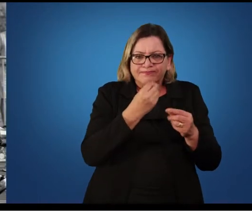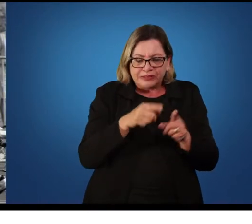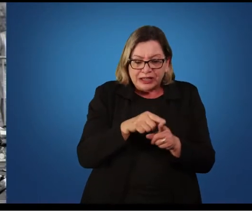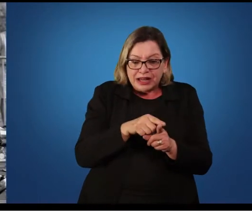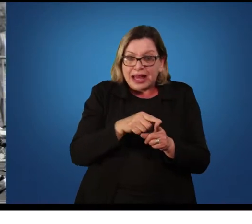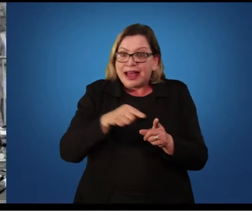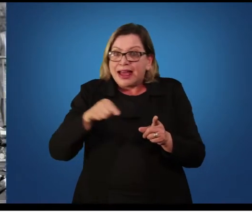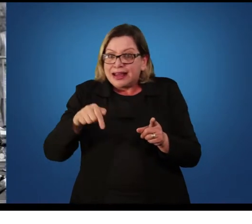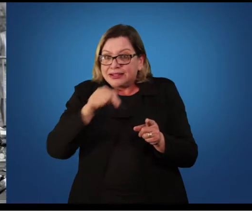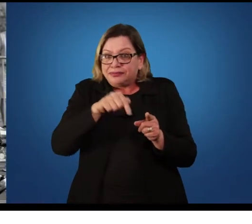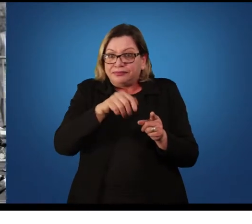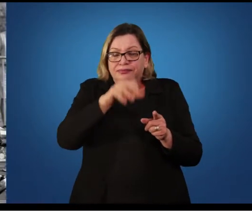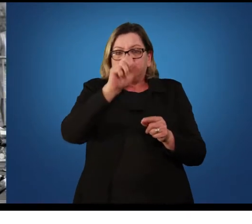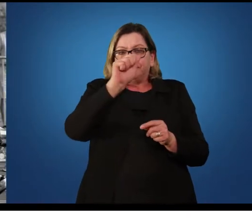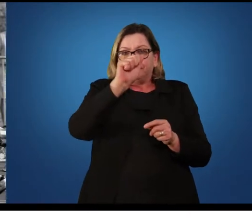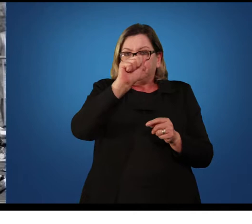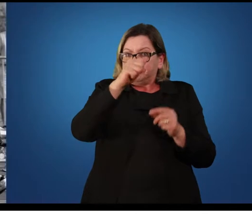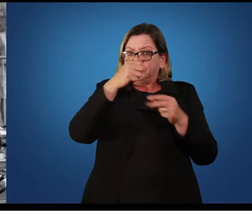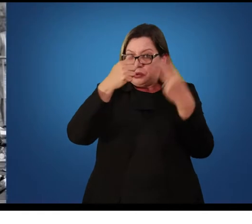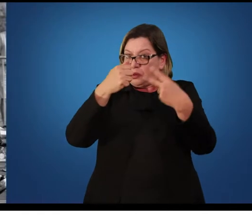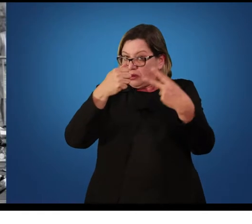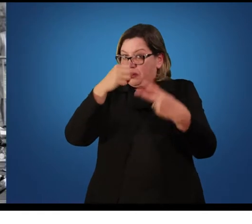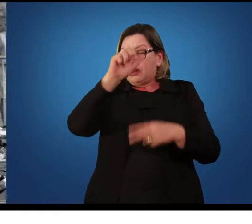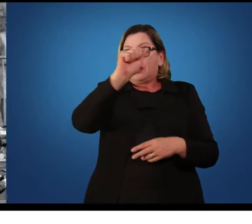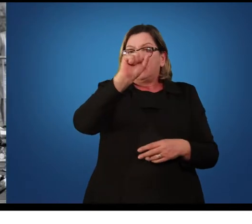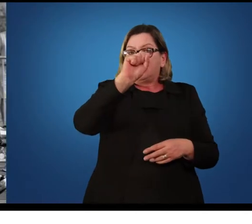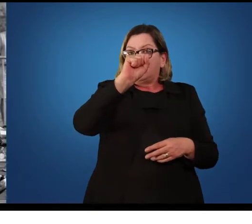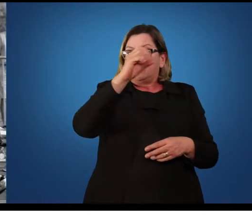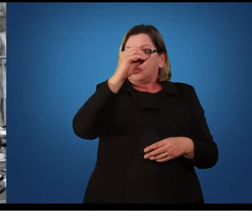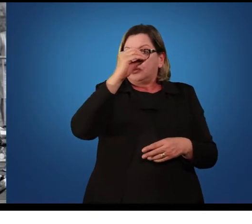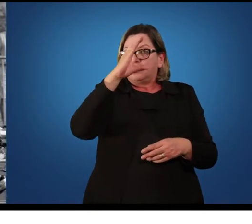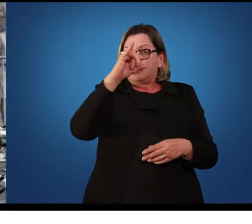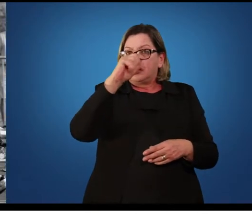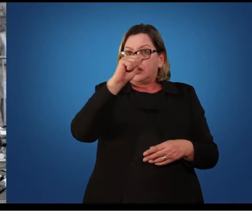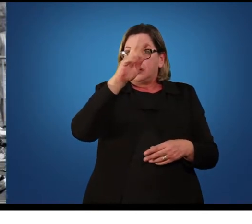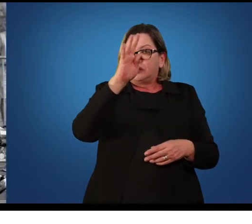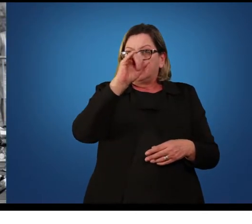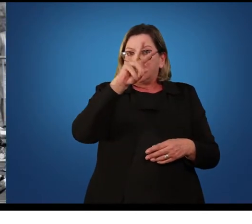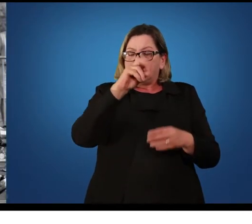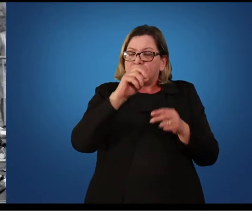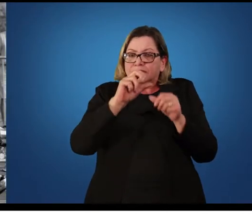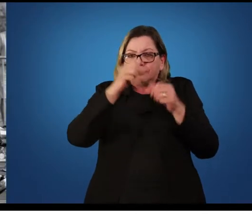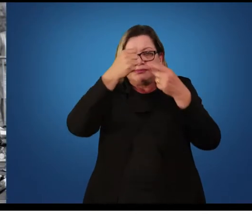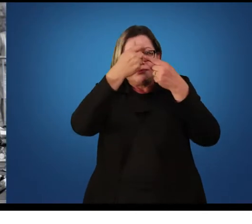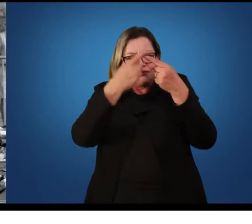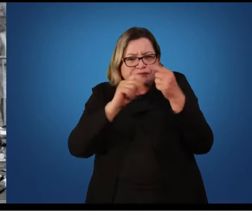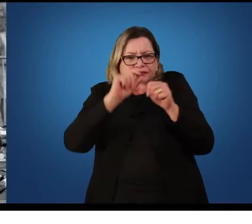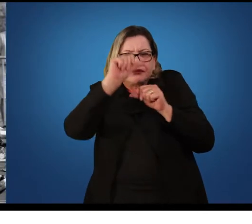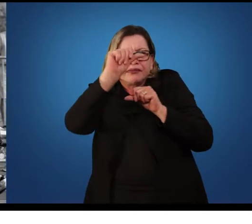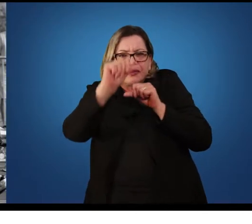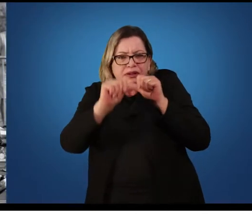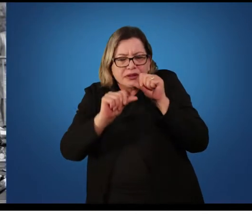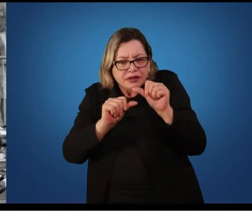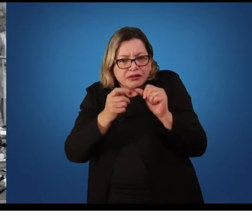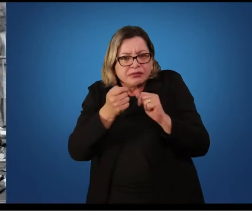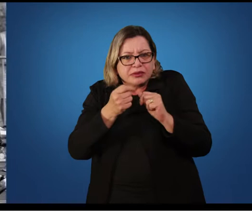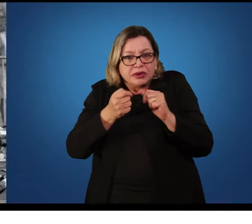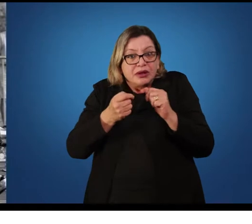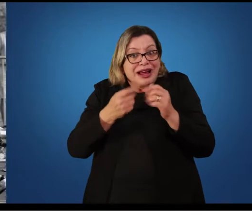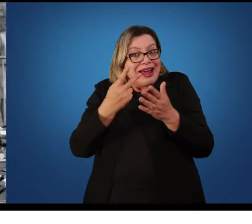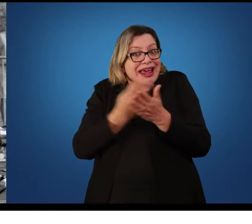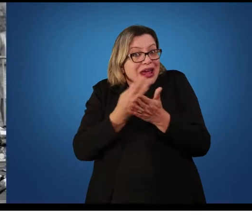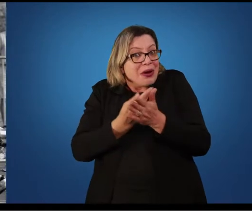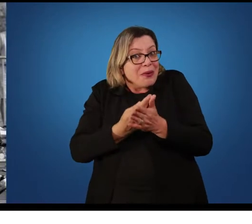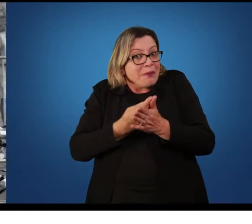associativo, que ele é o segundo estágio, as características mudam um pouco. O número de erros começa a